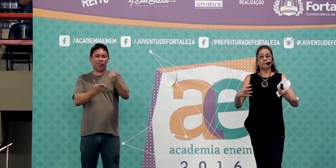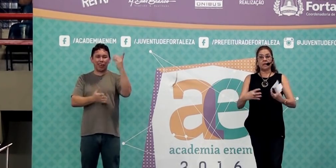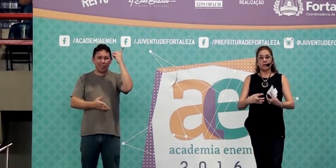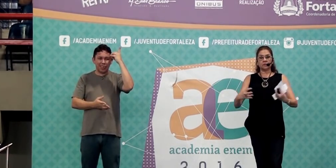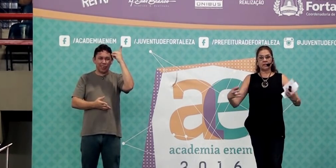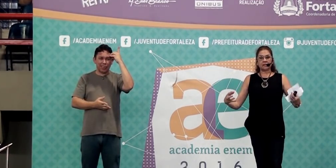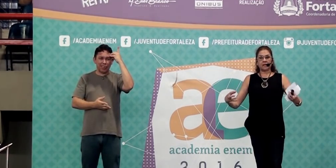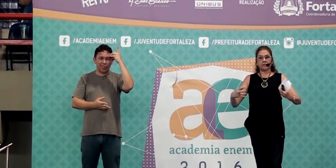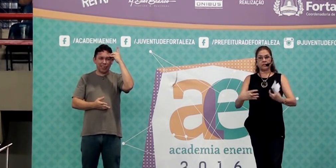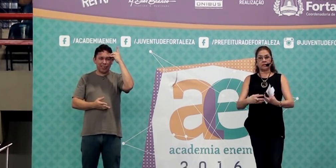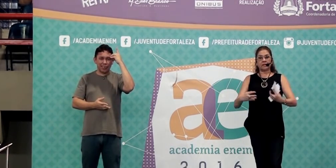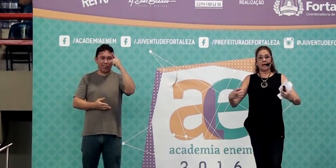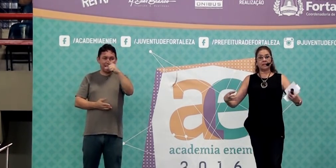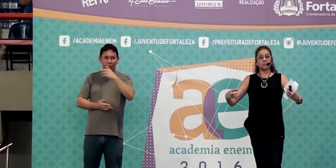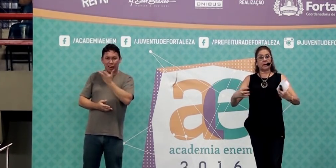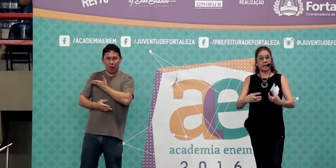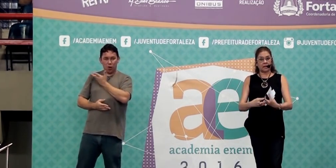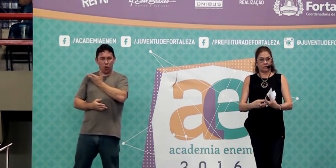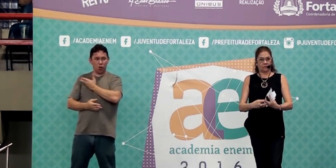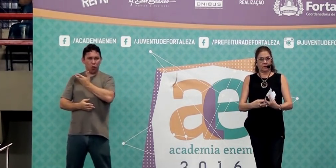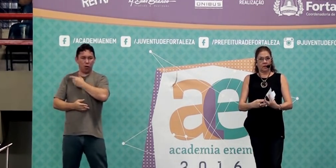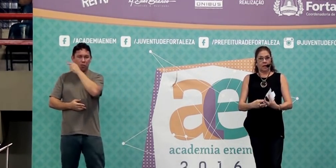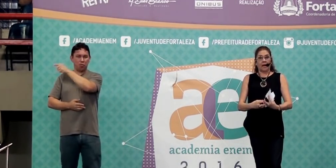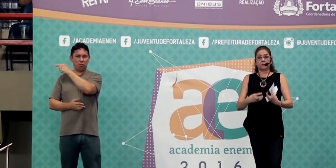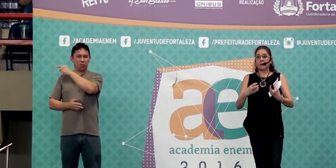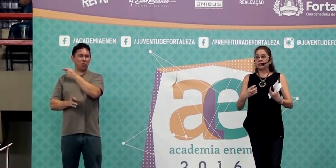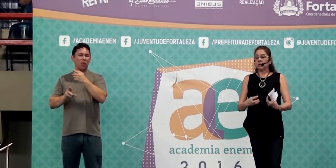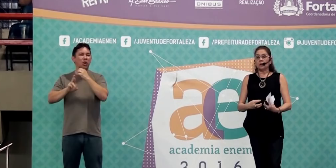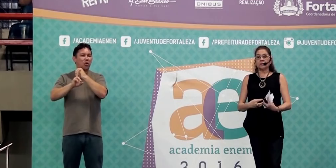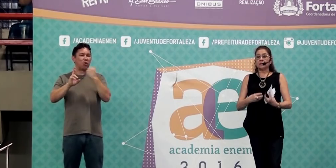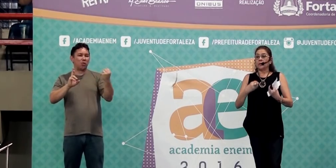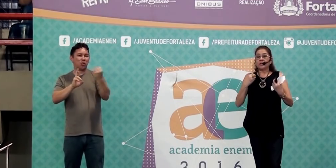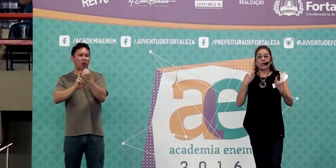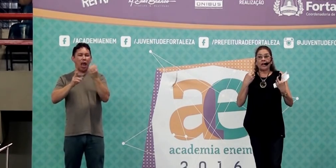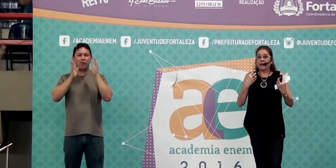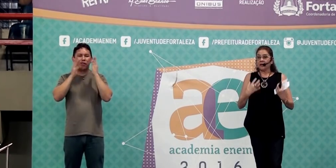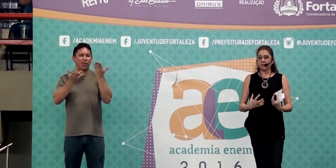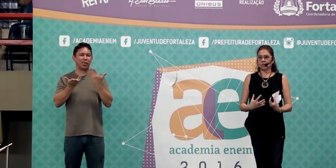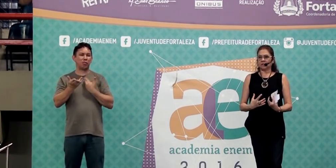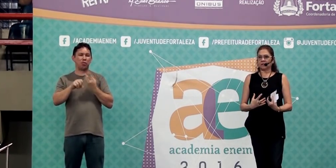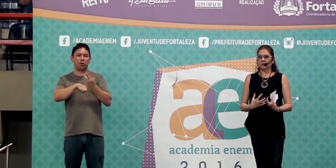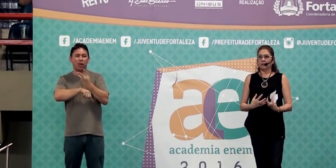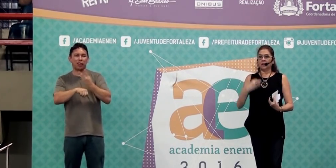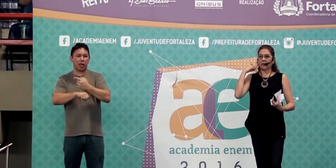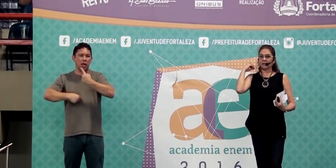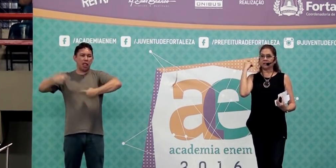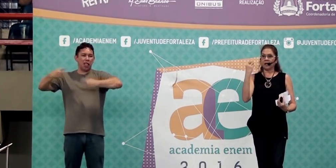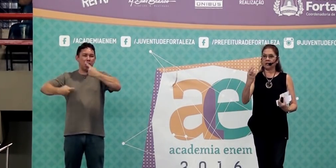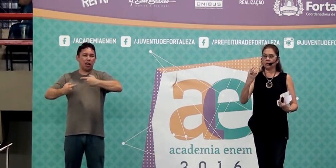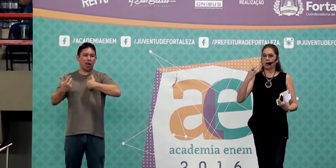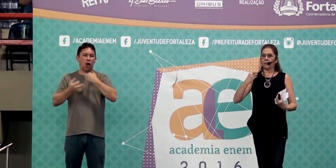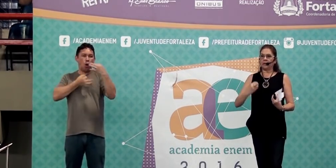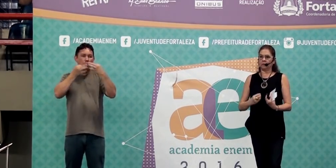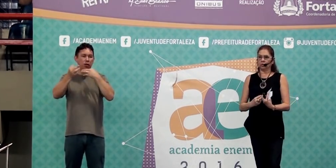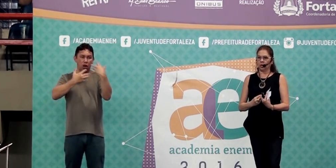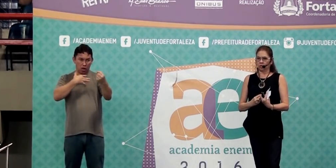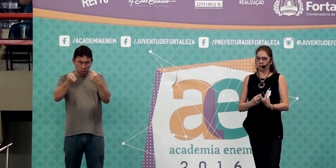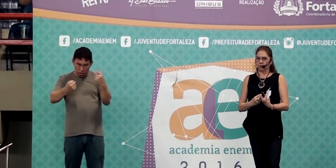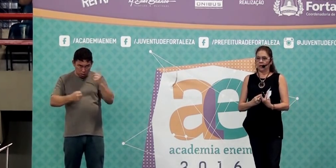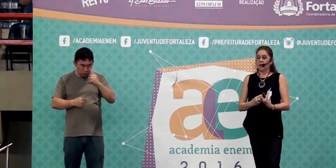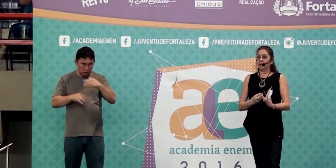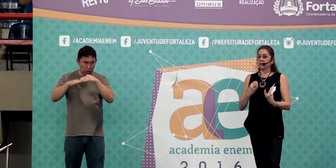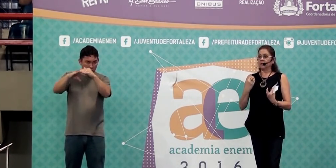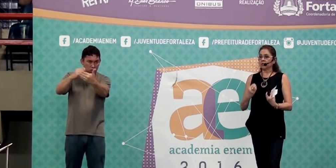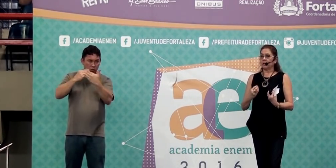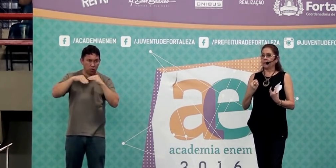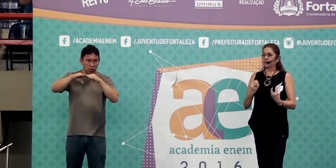Os amigos nas redes sociais brigam. As pessoas são intolerantes, não aceitam a opinião do